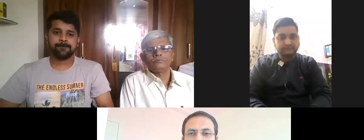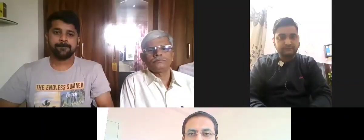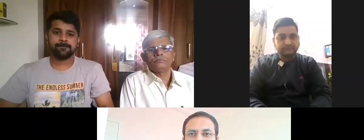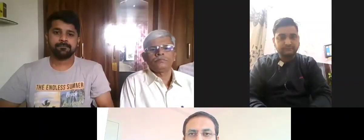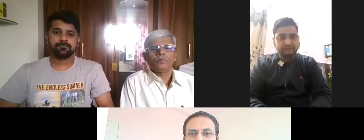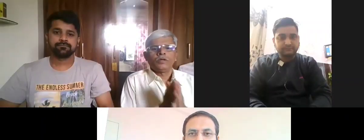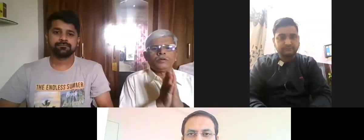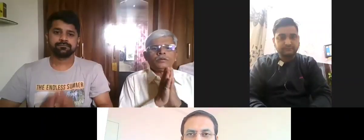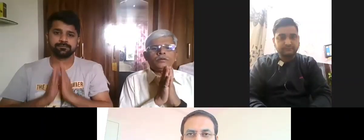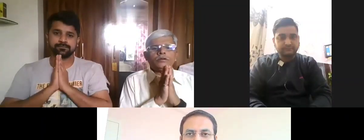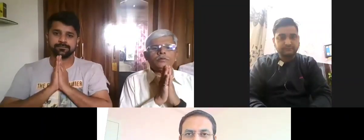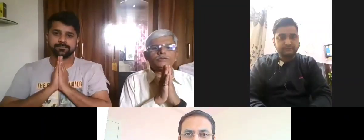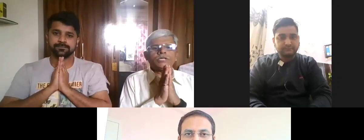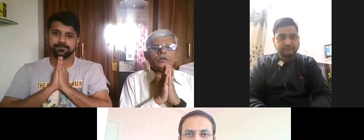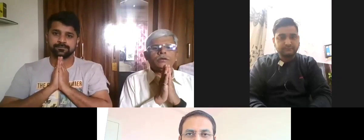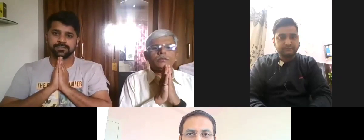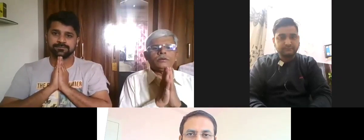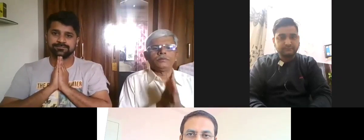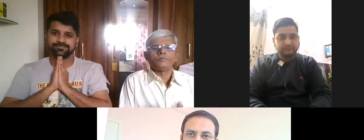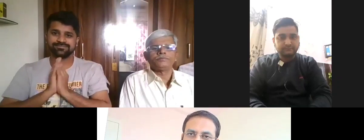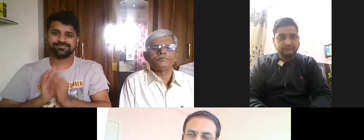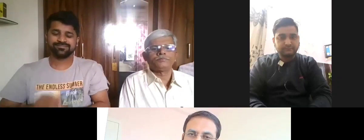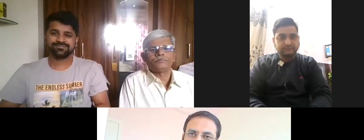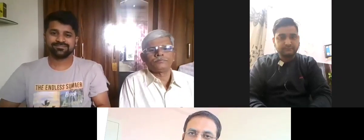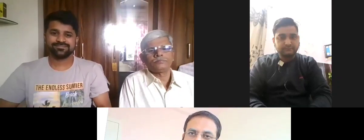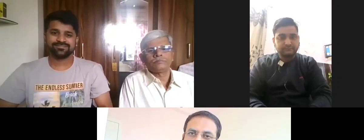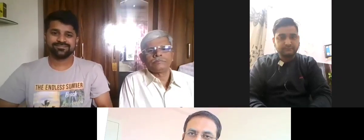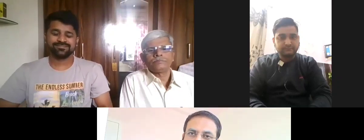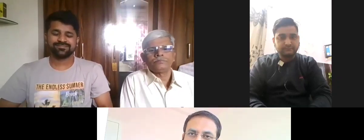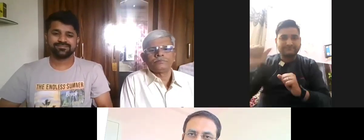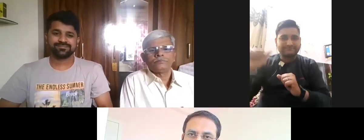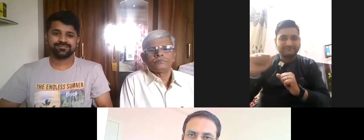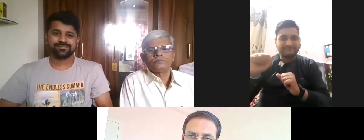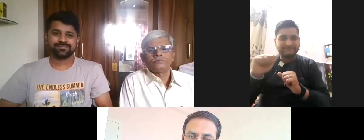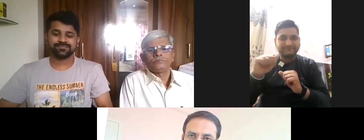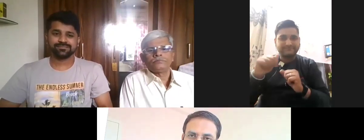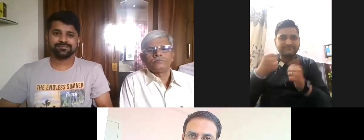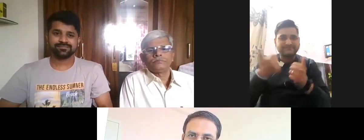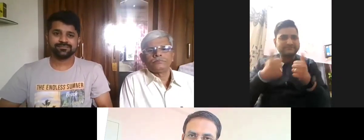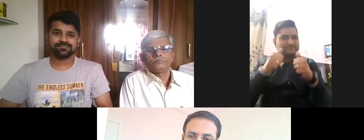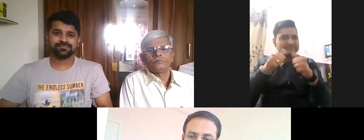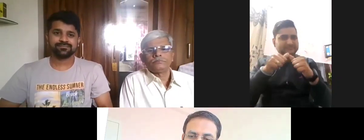नमस्ते, एसेस ऑफ एबिलिंपिक्स में आप सबका स्वागत है।